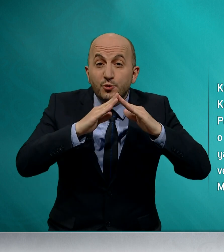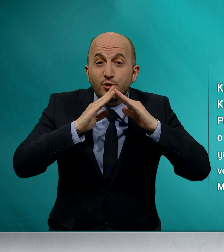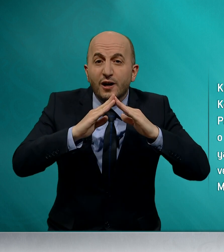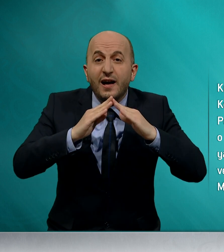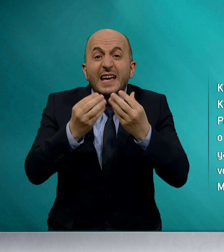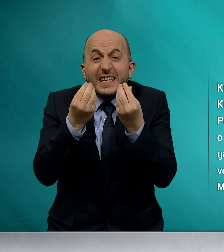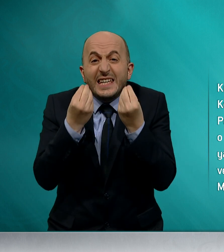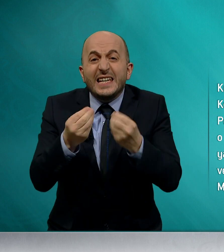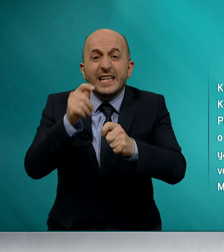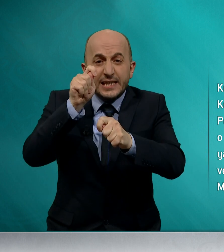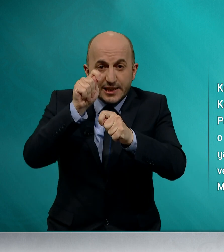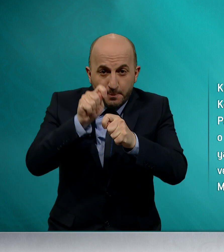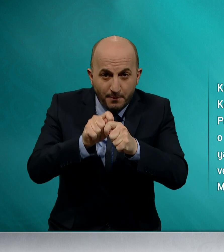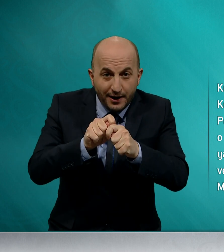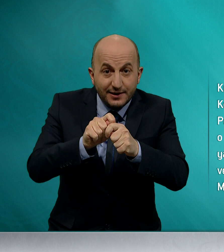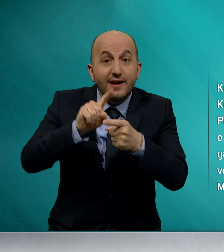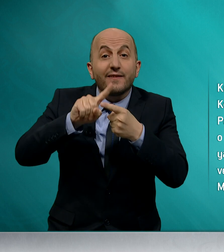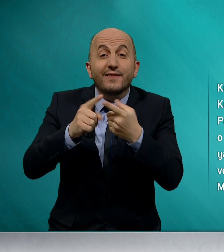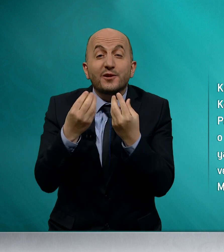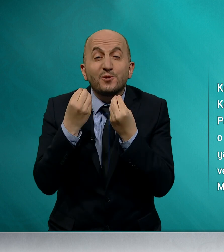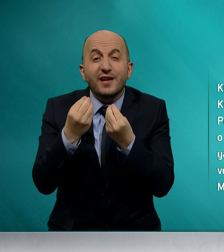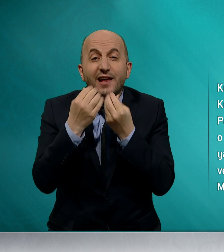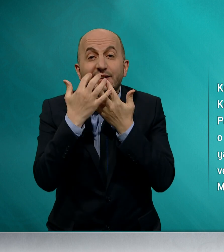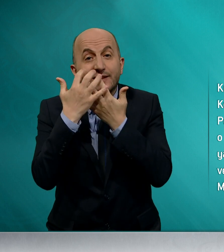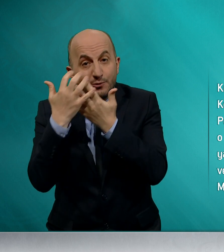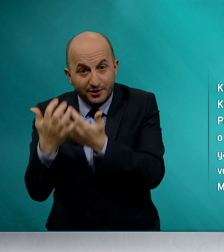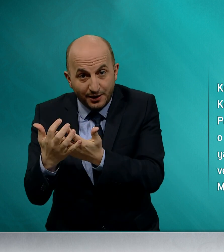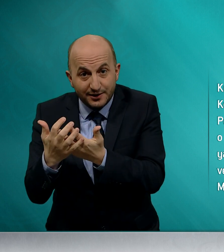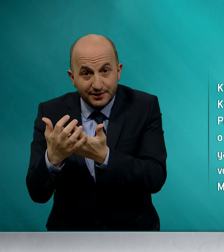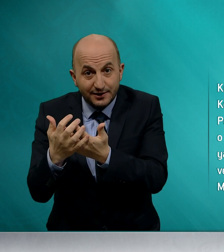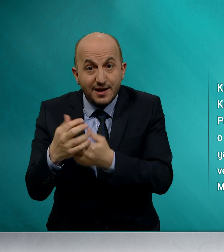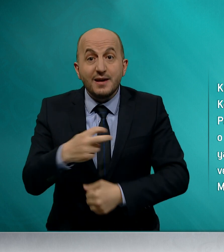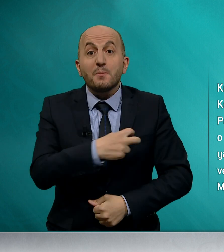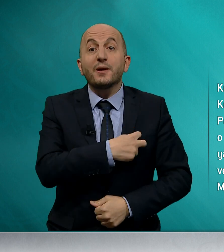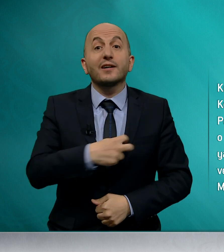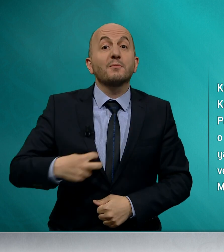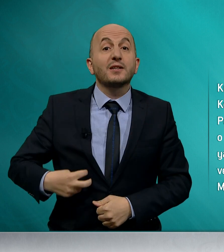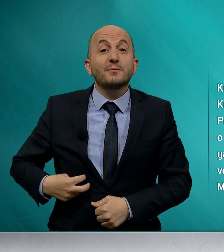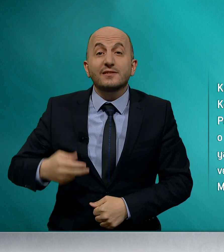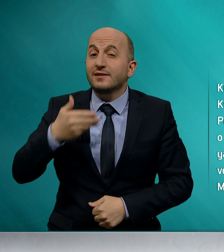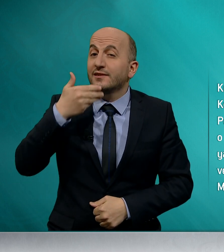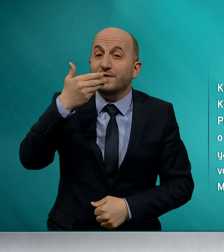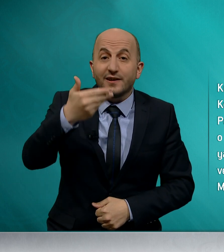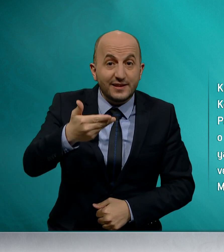Komşuya iyilik yapmak ve güzel davranmak, Peygamberimizin